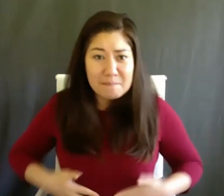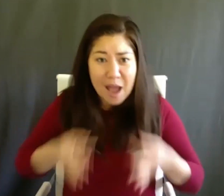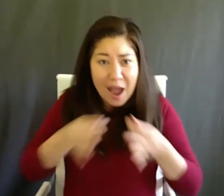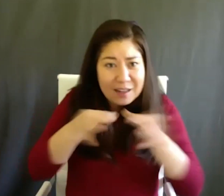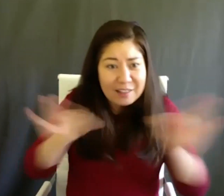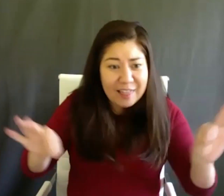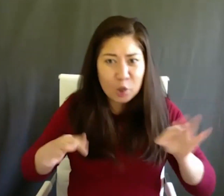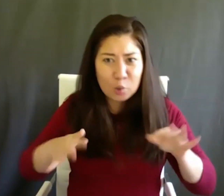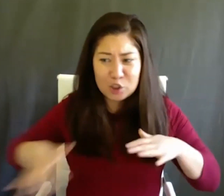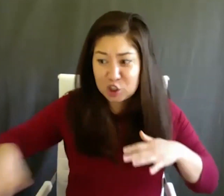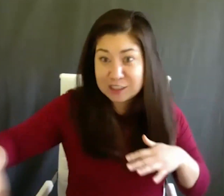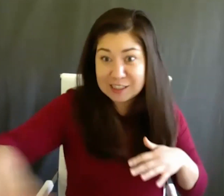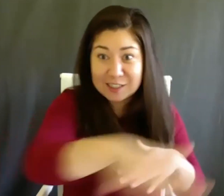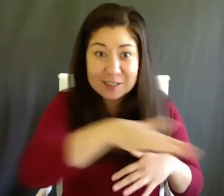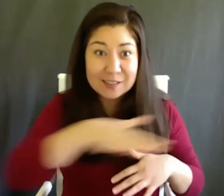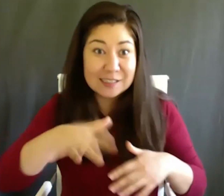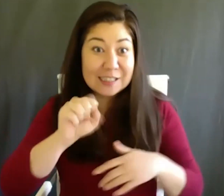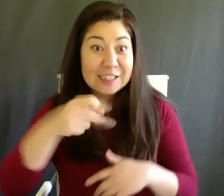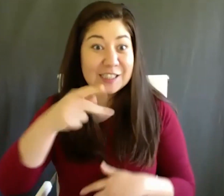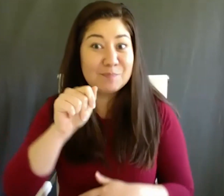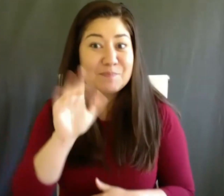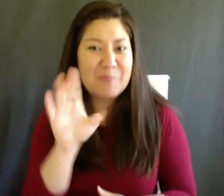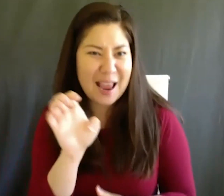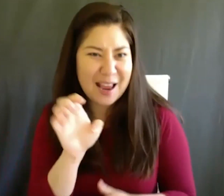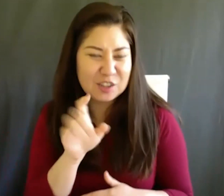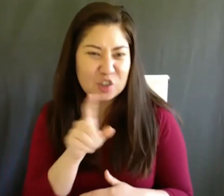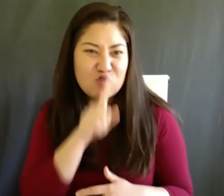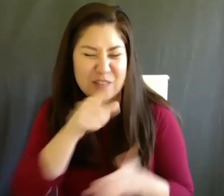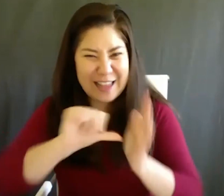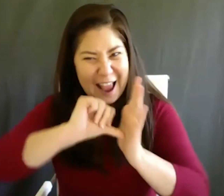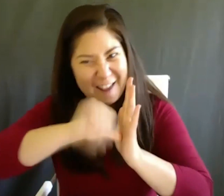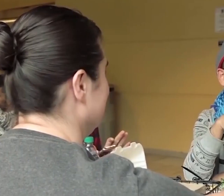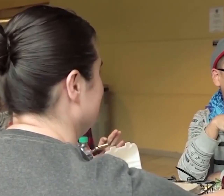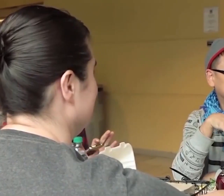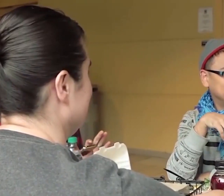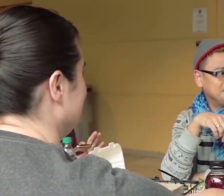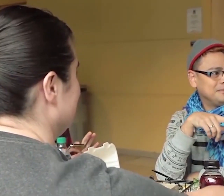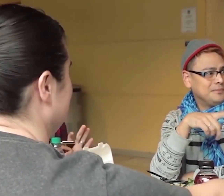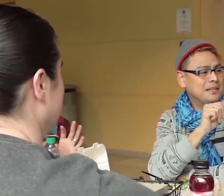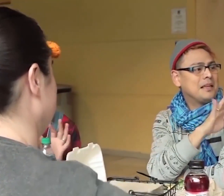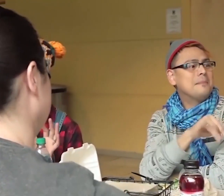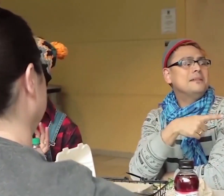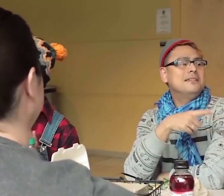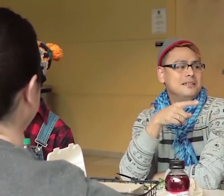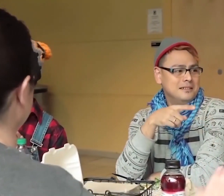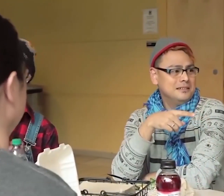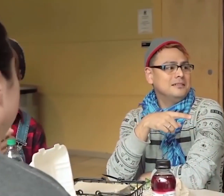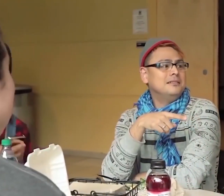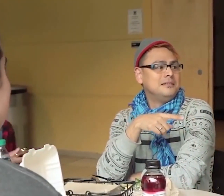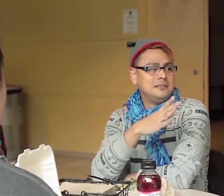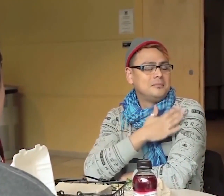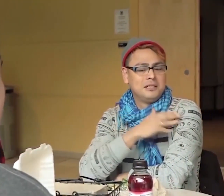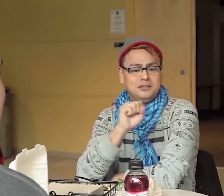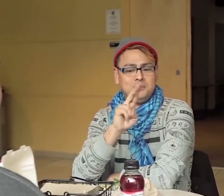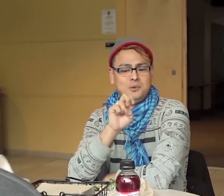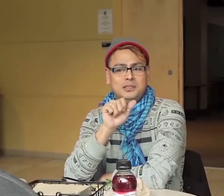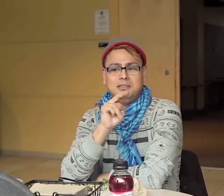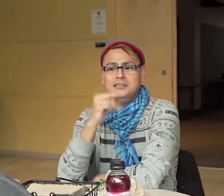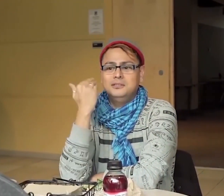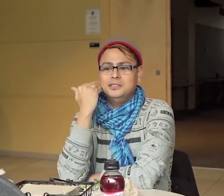3D میں ہوتی ہے اور چہرے کے تاثرات اور جسمانی حرکات و سکنات موضوعات کو بامعنی اور واضح کر دیتے ہیں۔ آن لائن تعلیم میں یہ 2D میں بدل جاتے ہیں